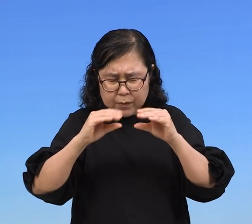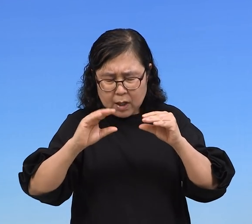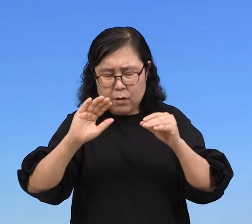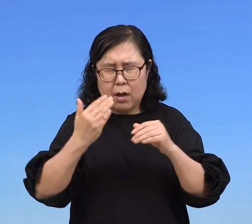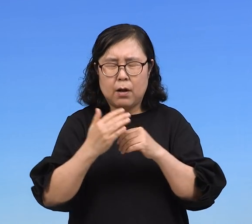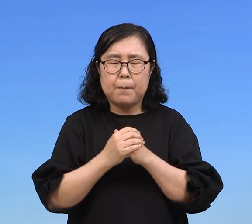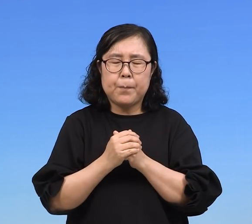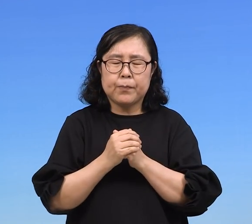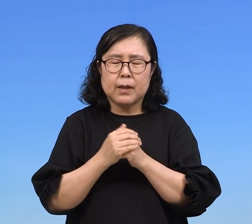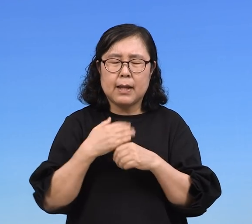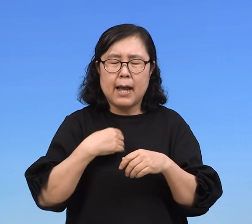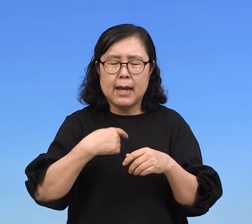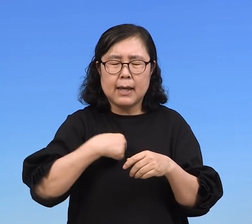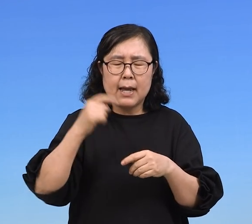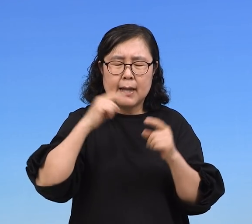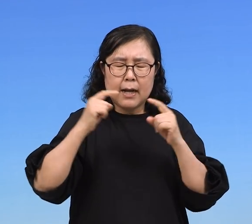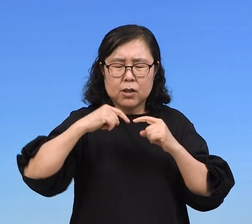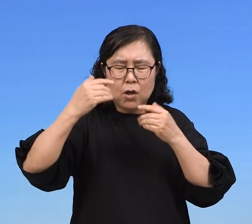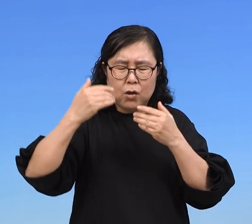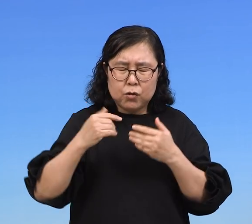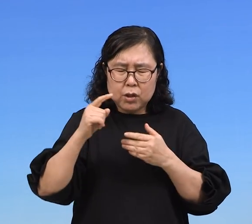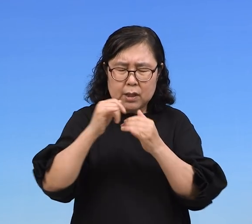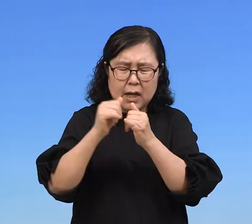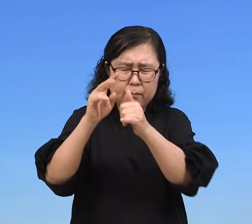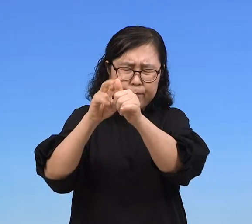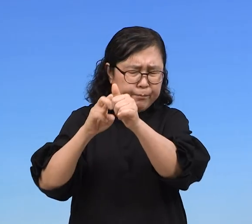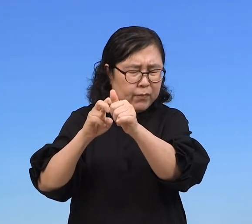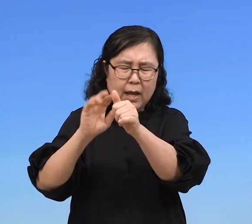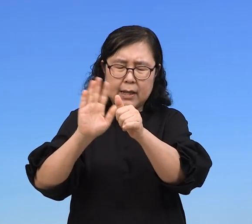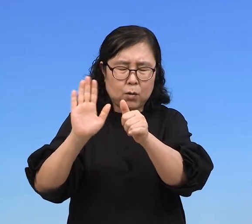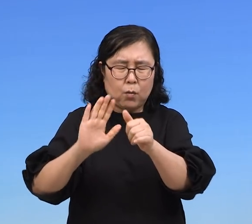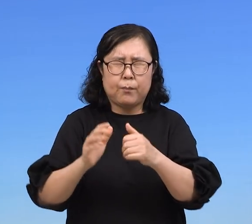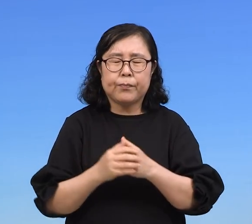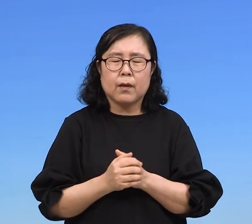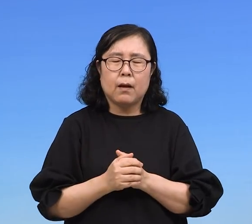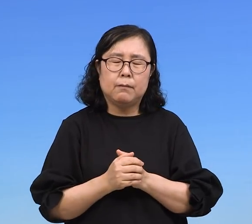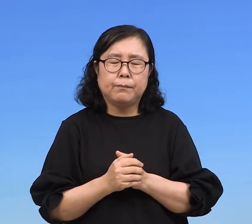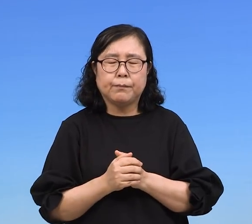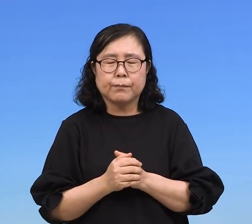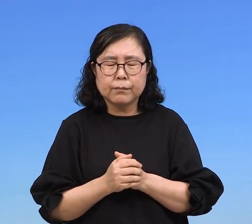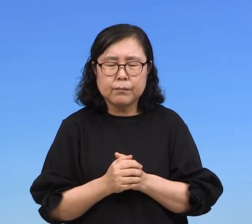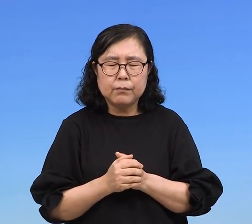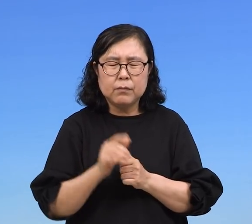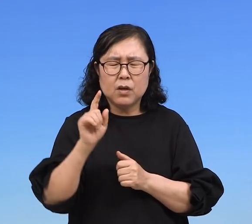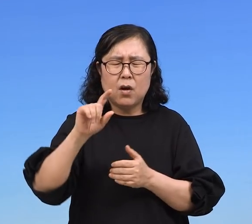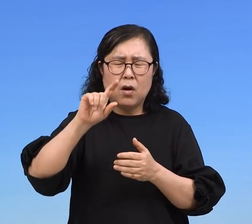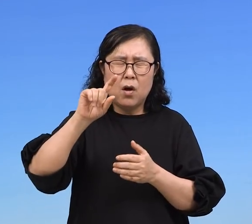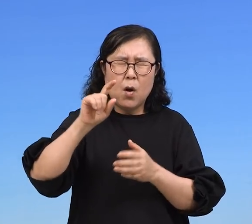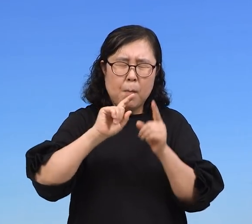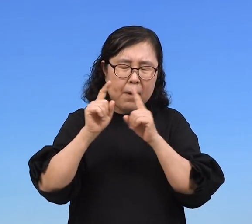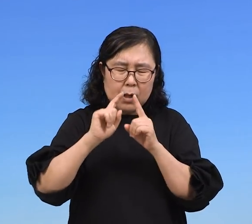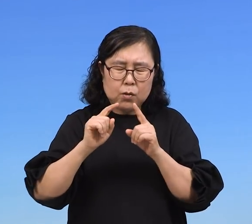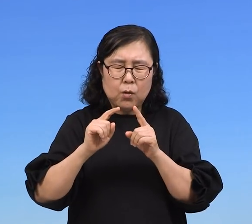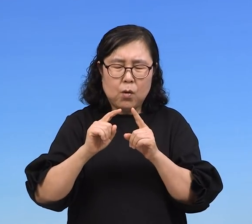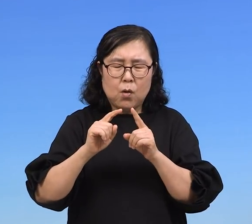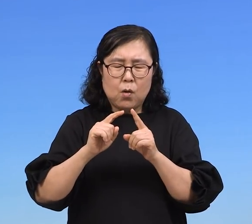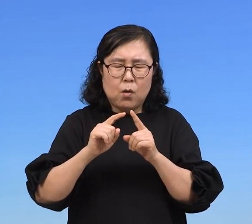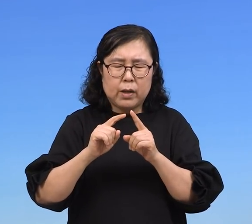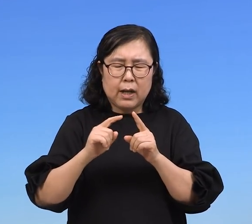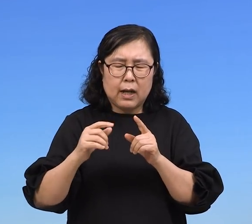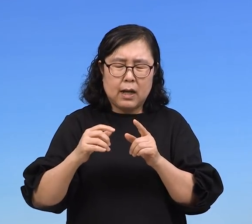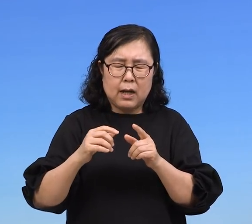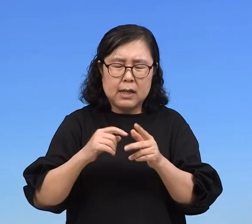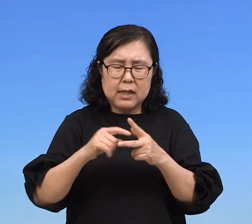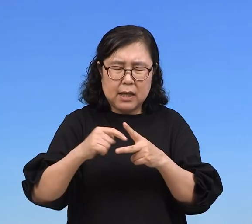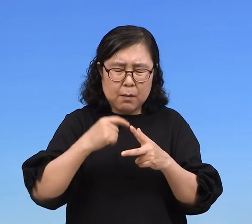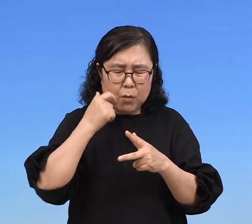녹아내려 아버지, 내게 상처 주는 말을 하는 그 사람이 미운 것이 아니라 저 정도도 포용하지 못하고